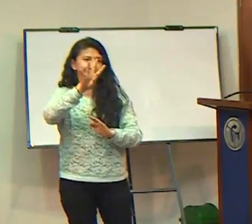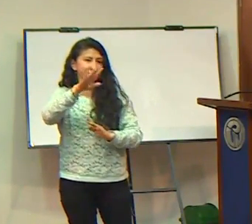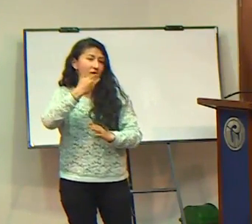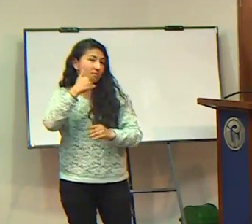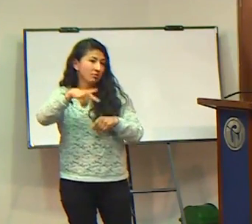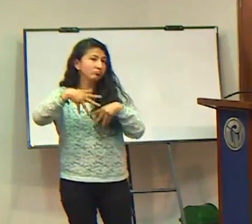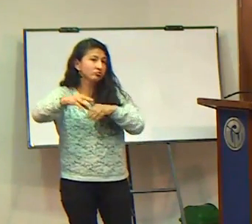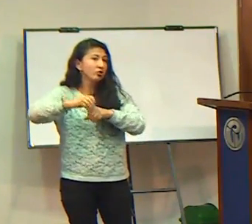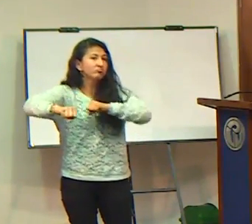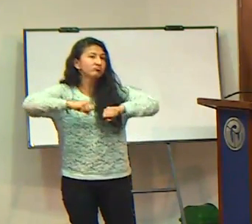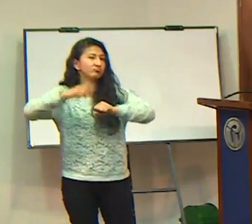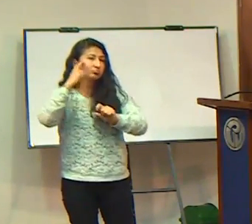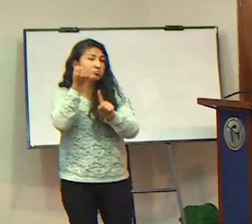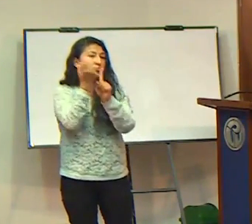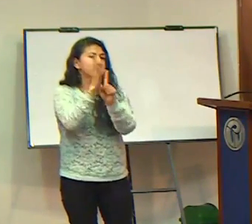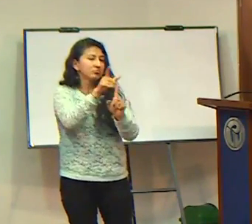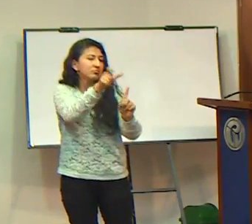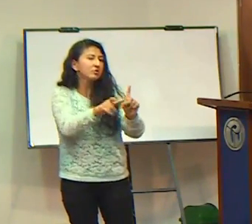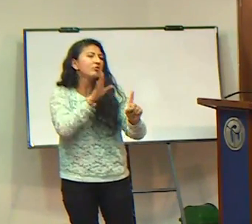celebrando